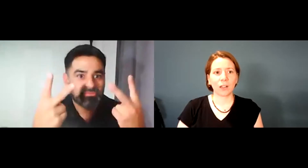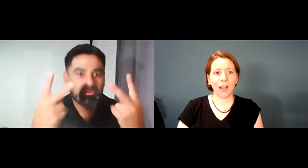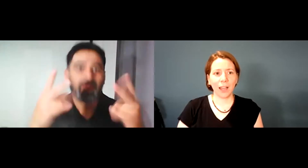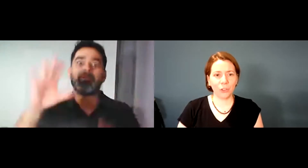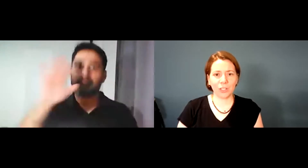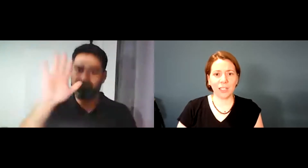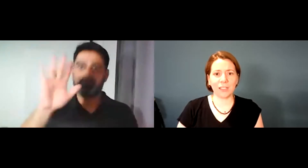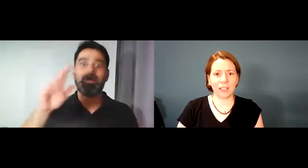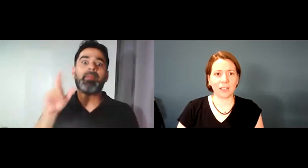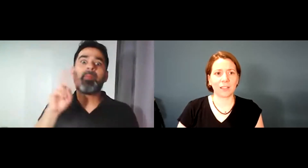Hay dos Alicias.